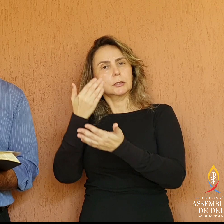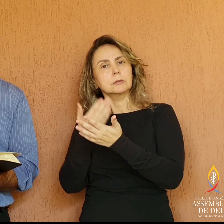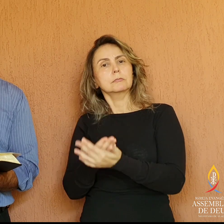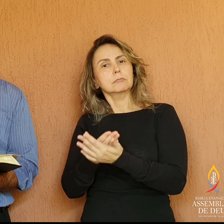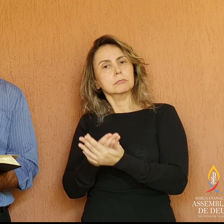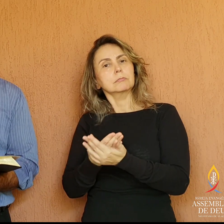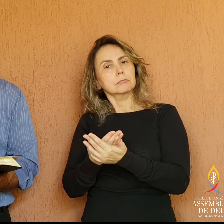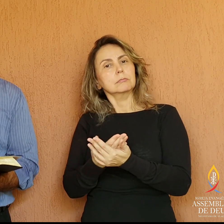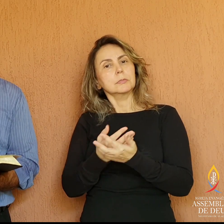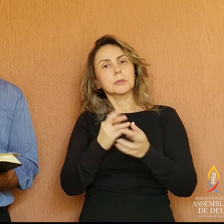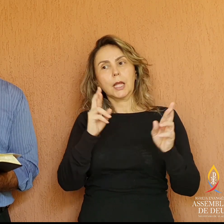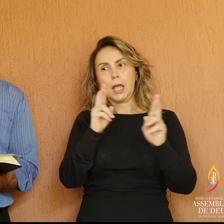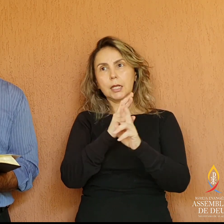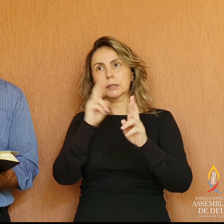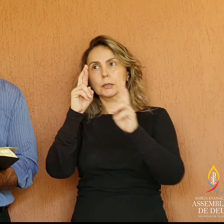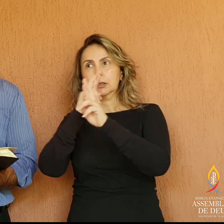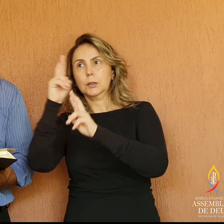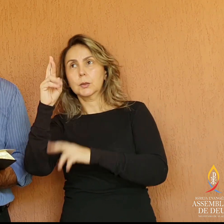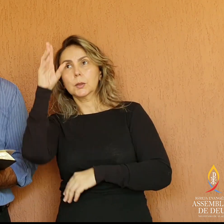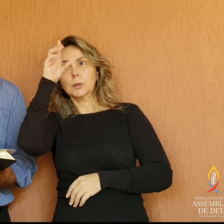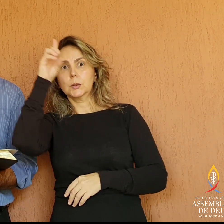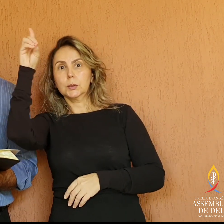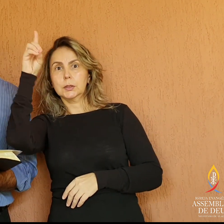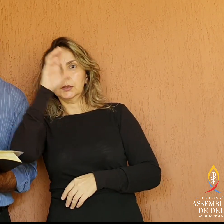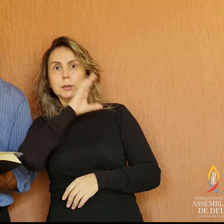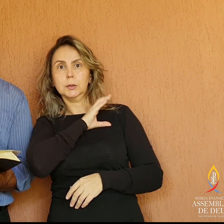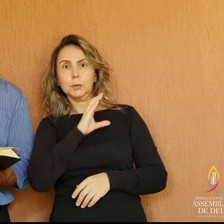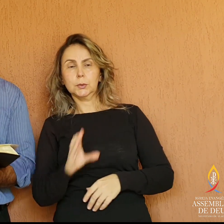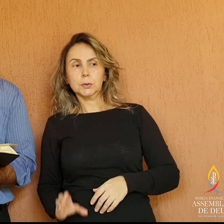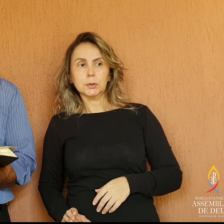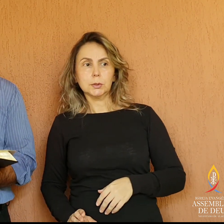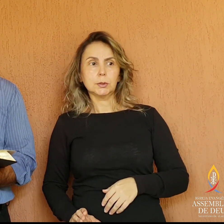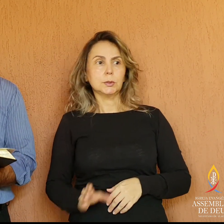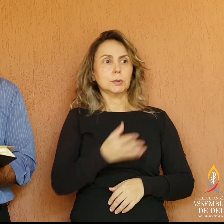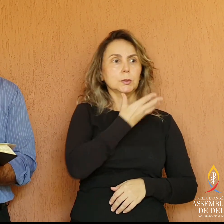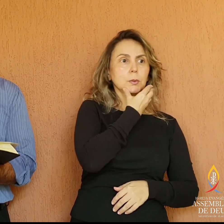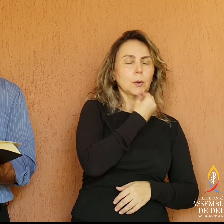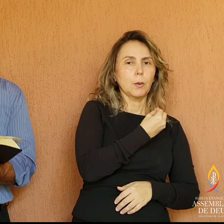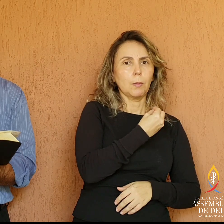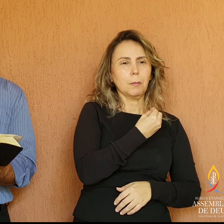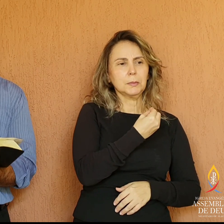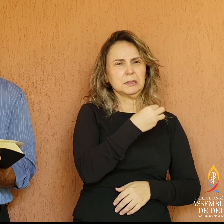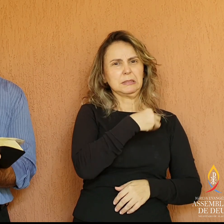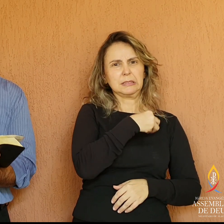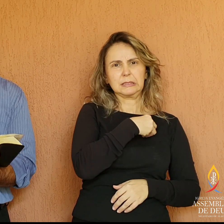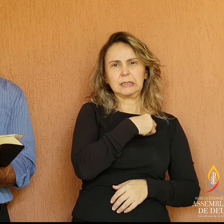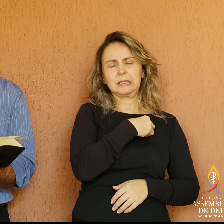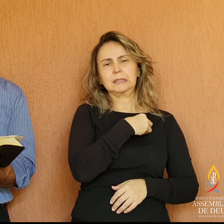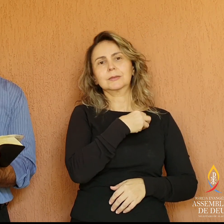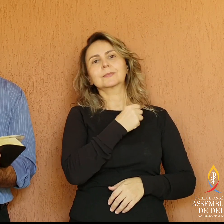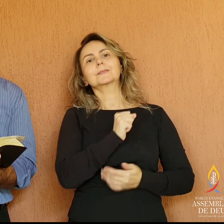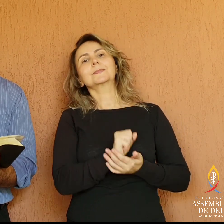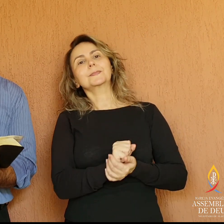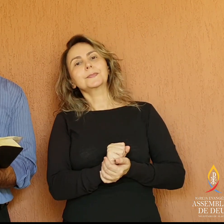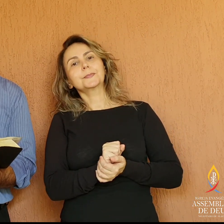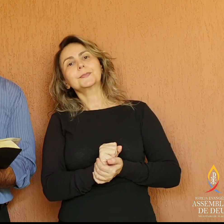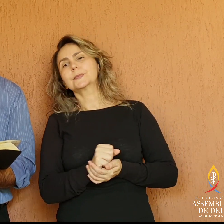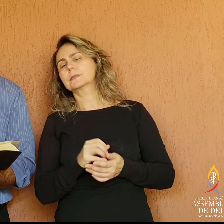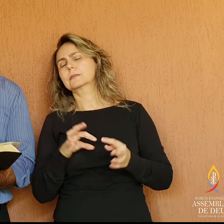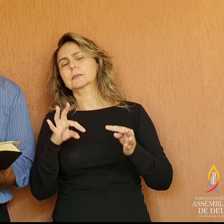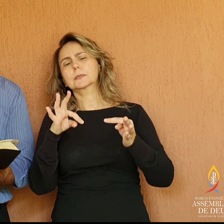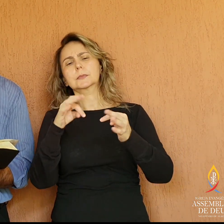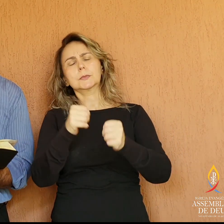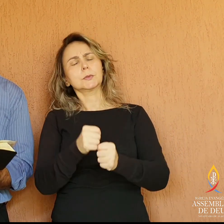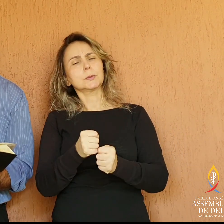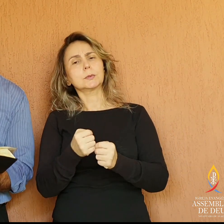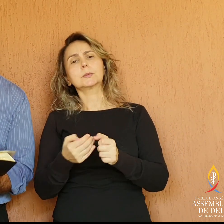entendemos esta relação. Deus, Cristo, o homem, o pecado, tudo isso é baseado no